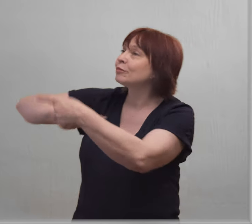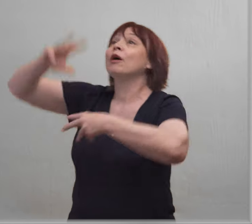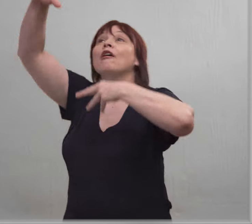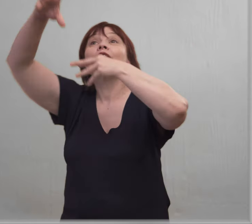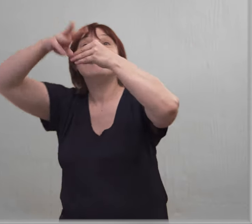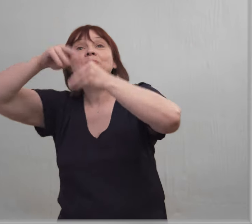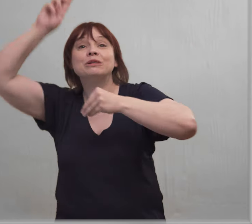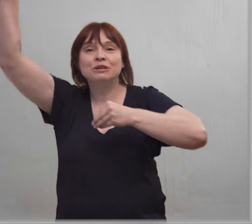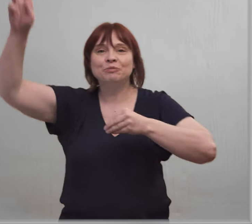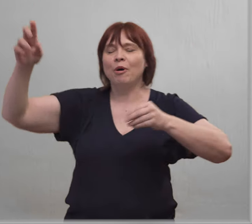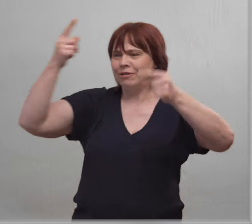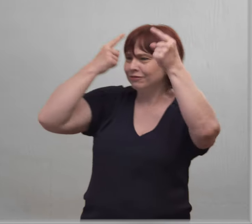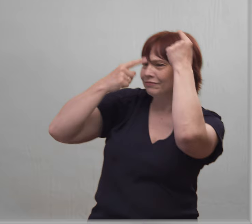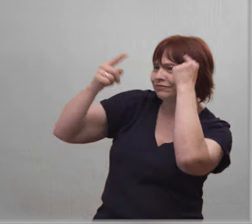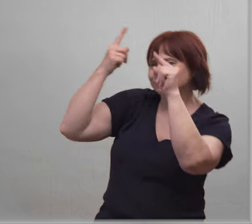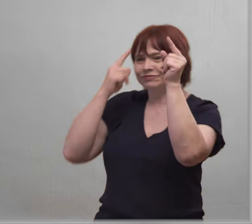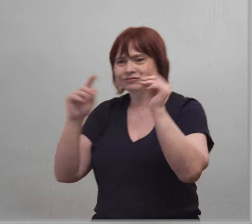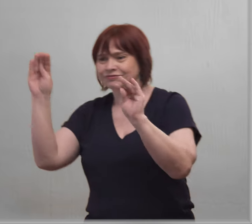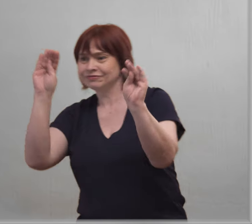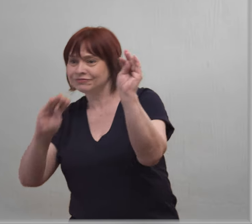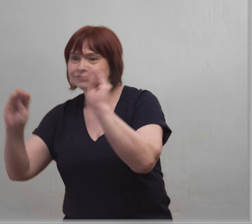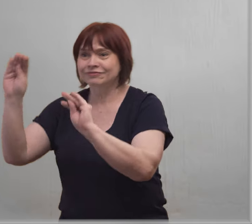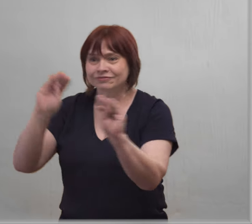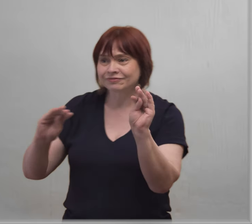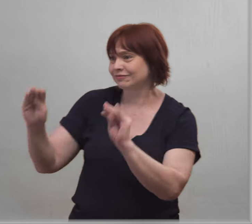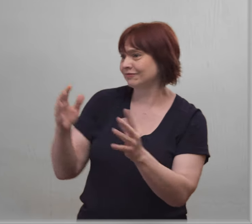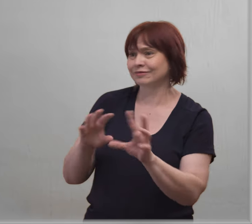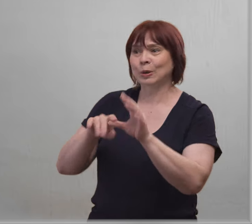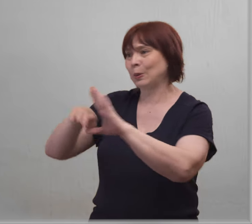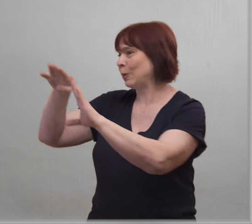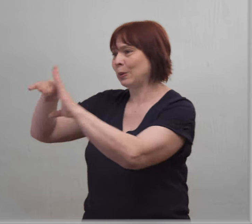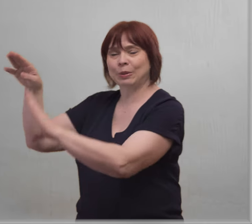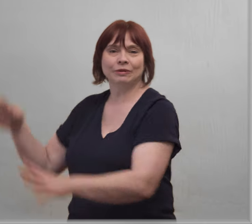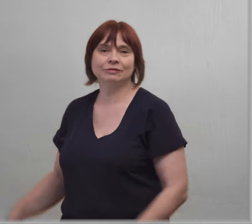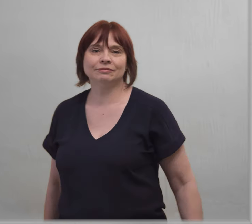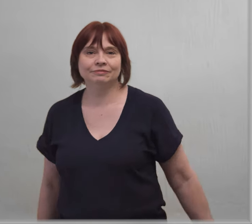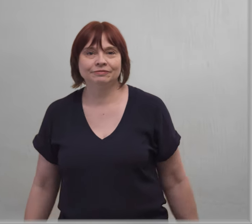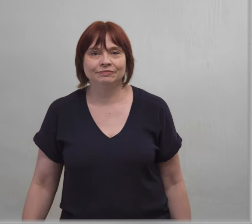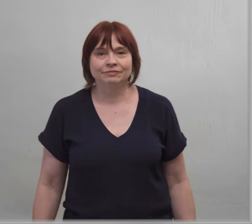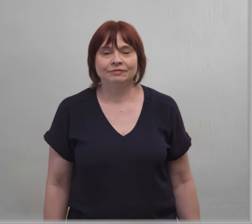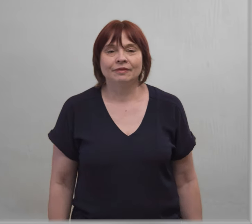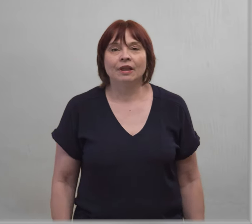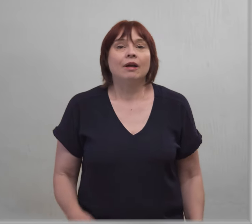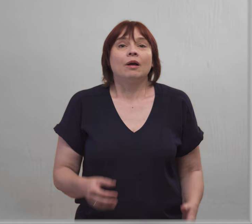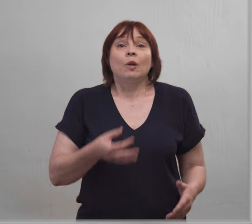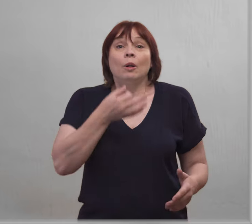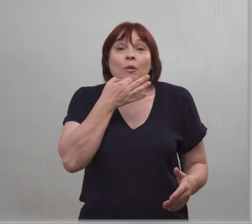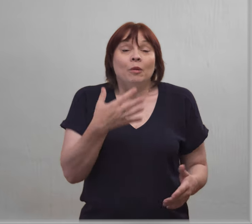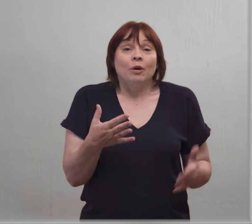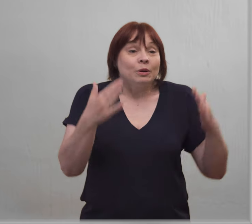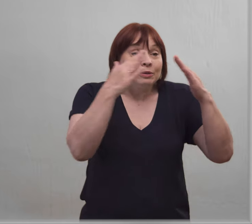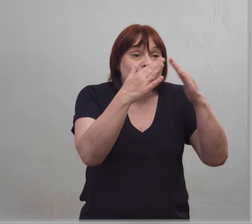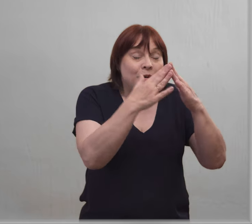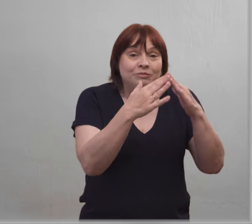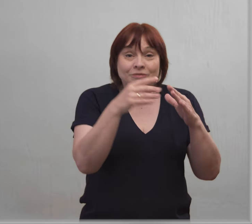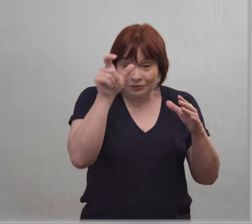творцами нашей жизни. Ибо всякий дом устрояется кем-либо, а устроивший все есть Бог.